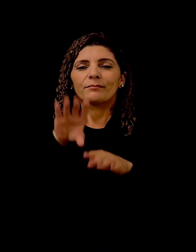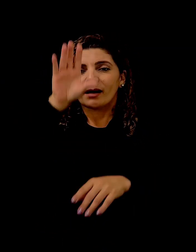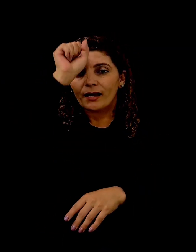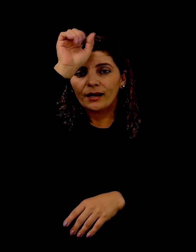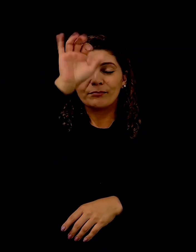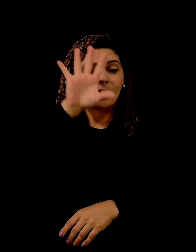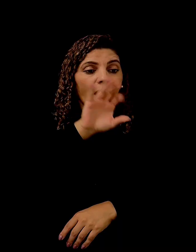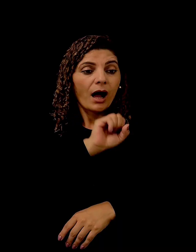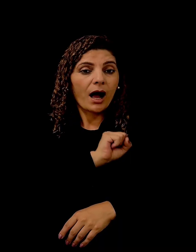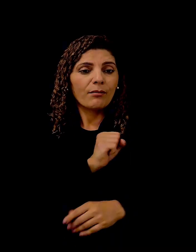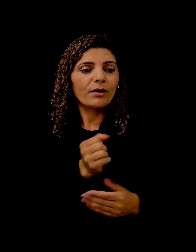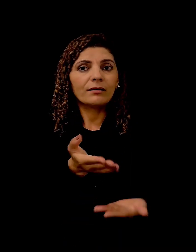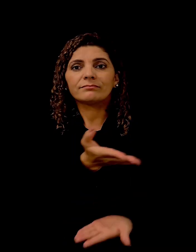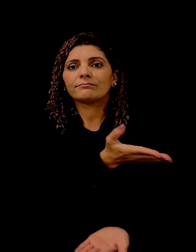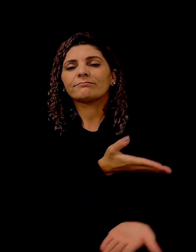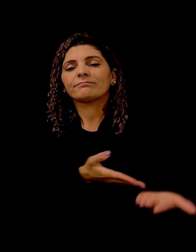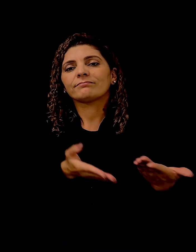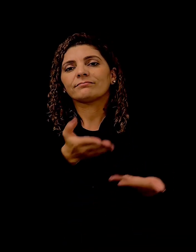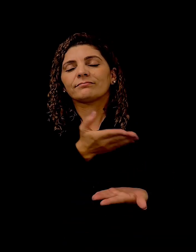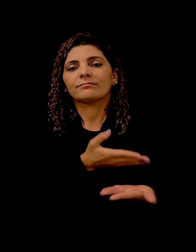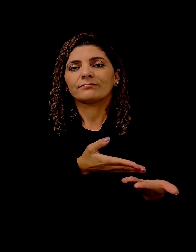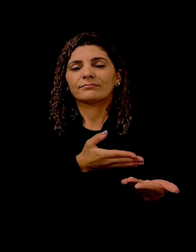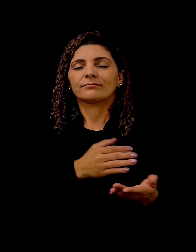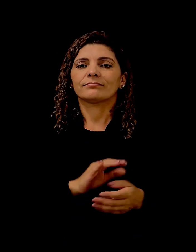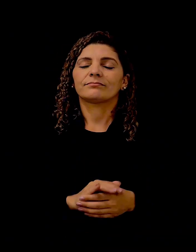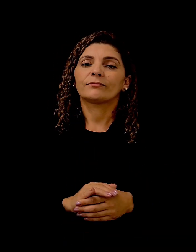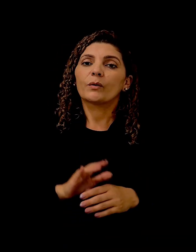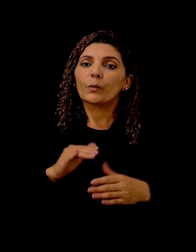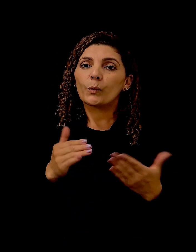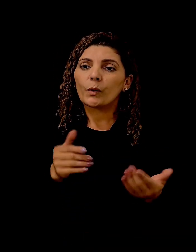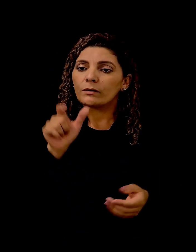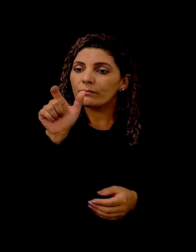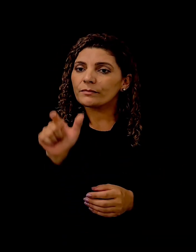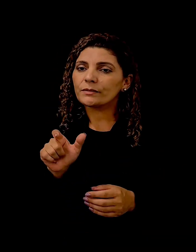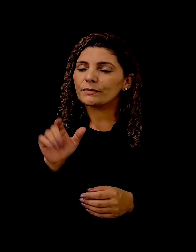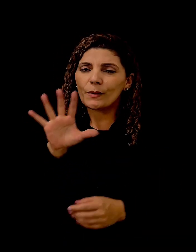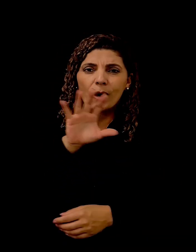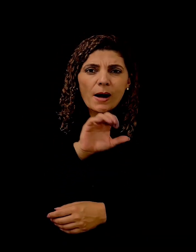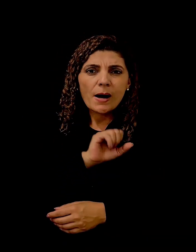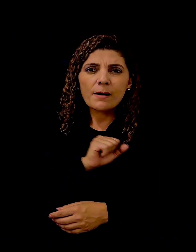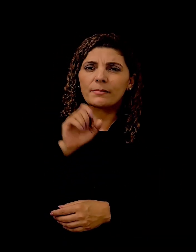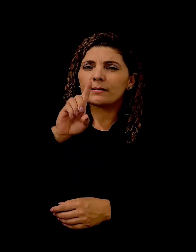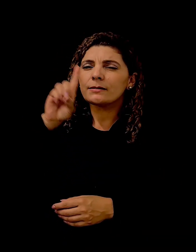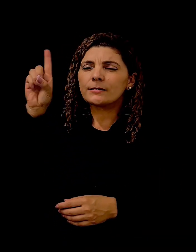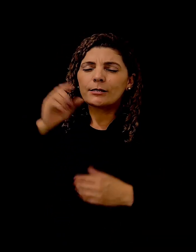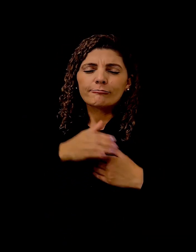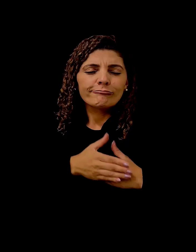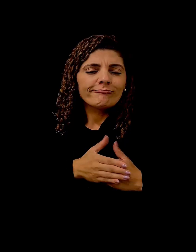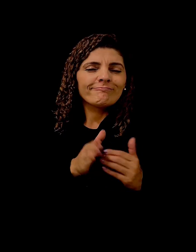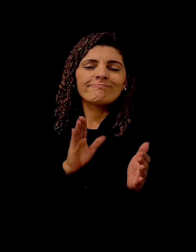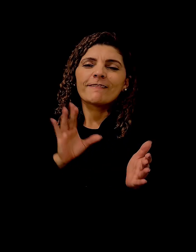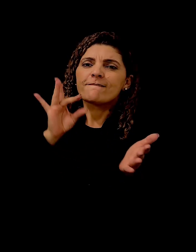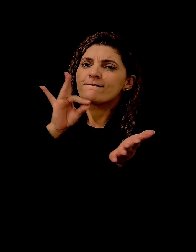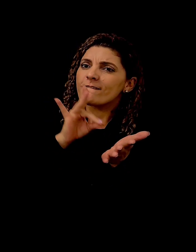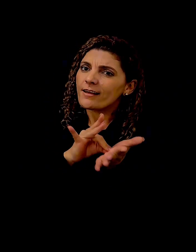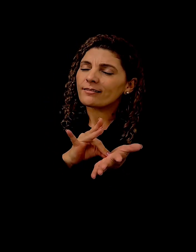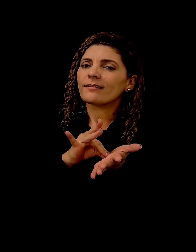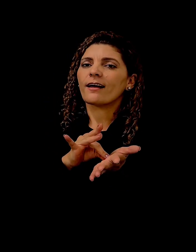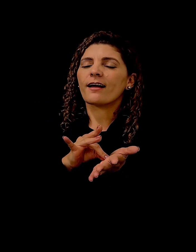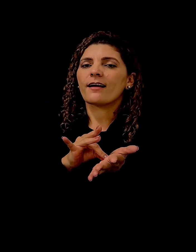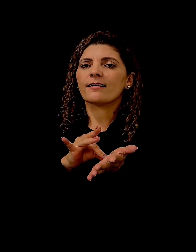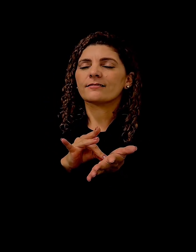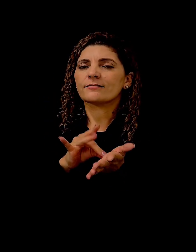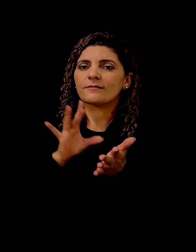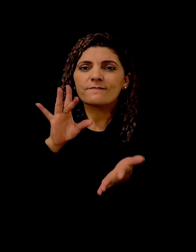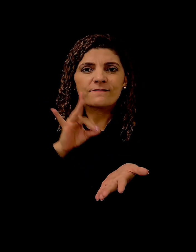próximo. Quando o fiel ama a Deus de todo o coração, com todas as suas forças, de